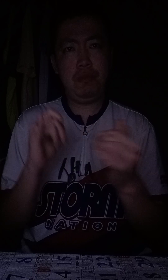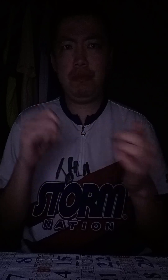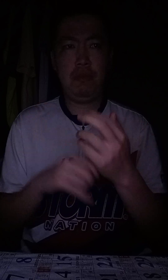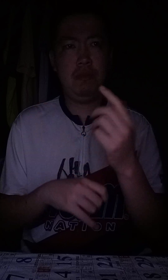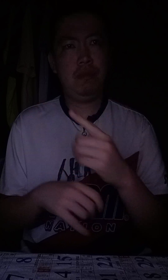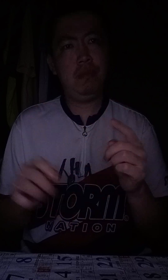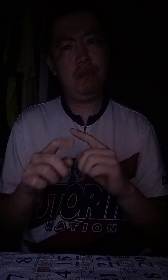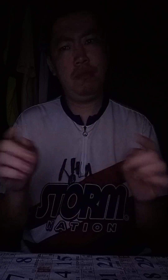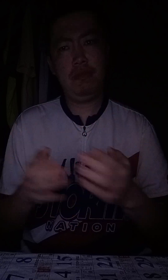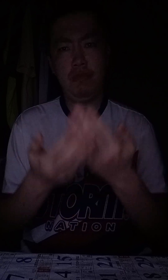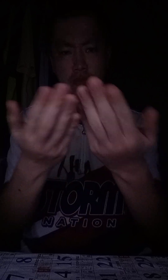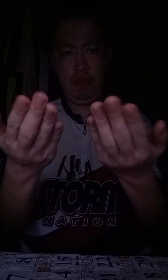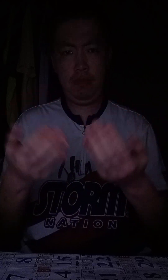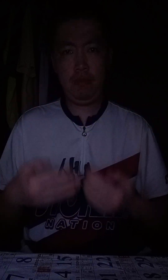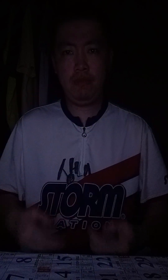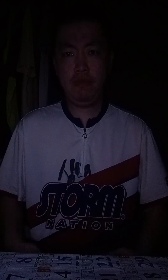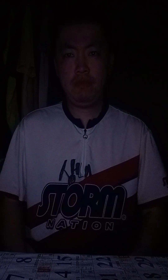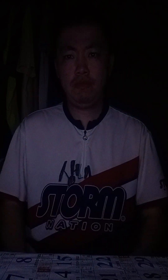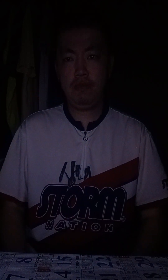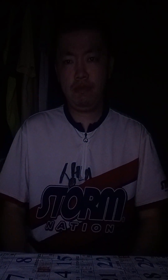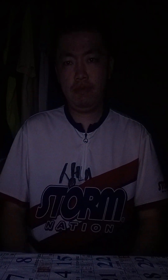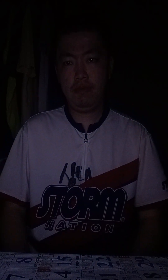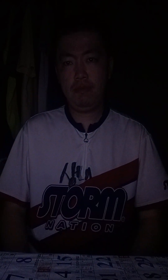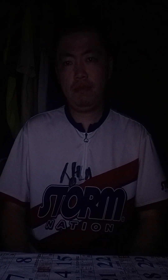있습니다. 이승준 기자가 보도합니다.